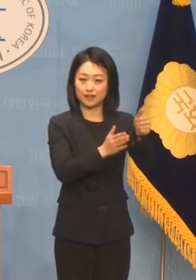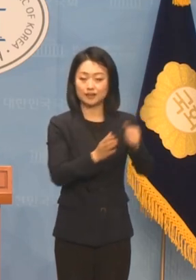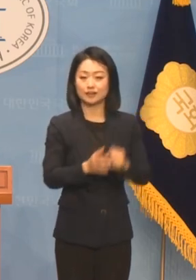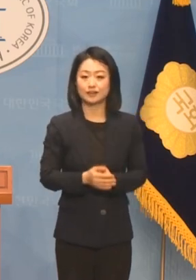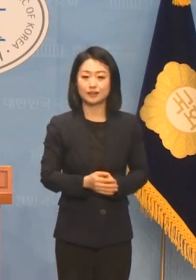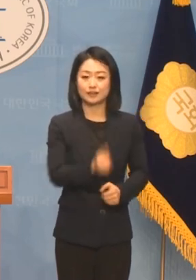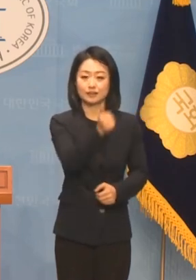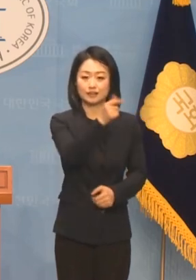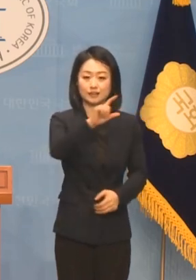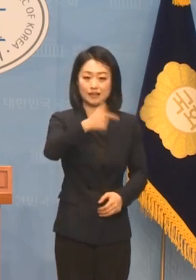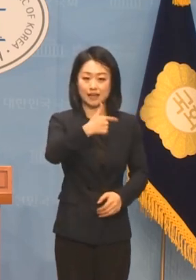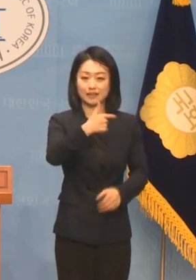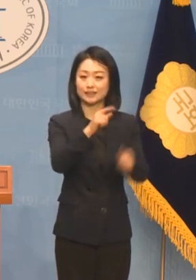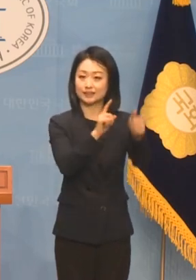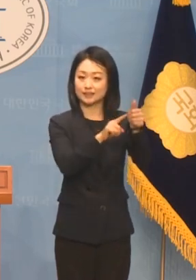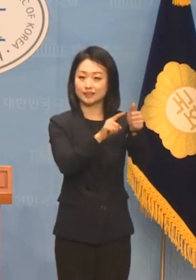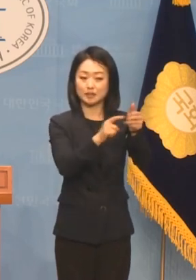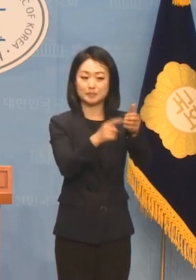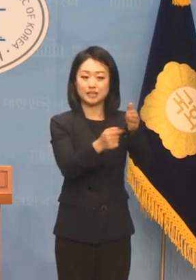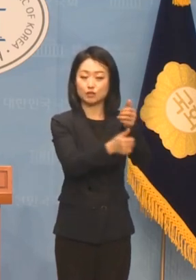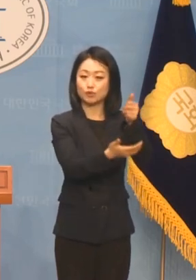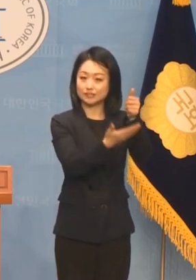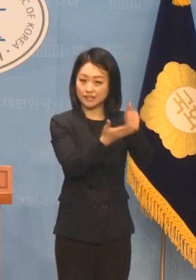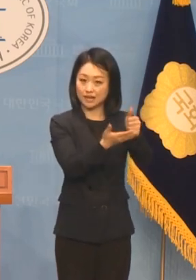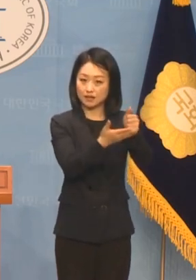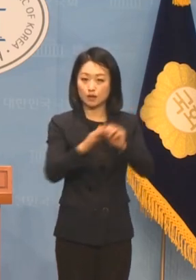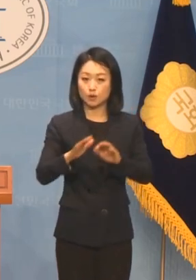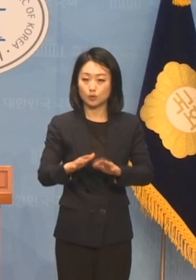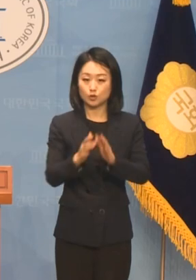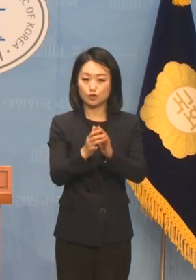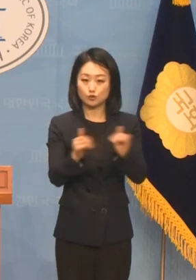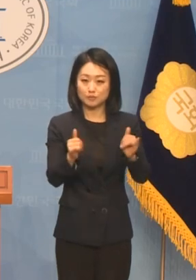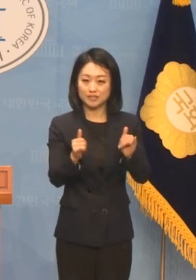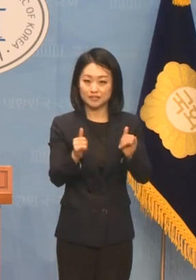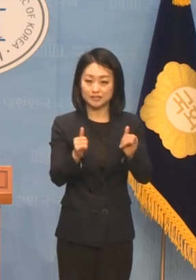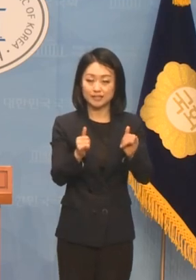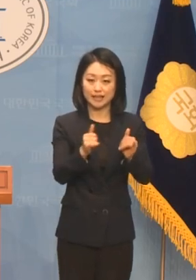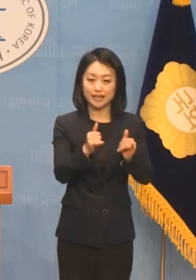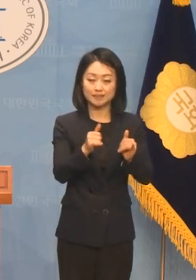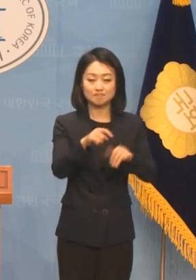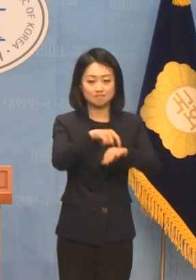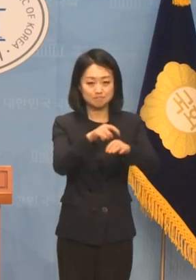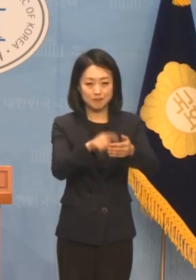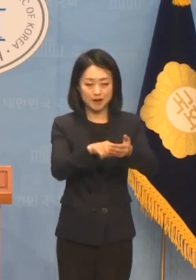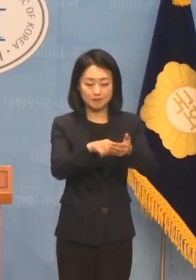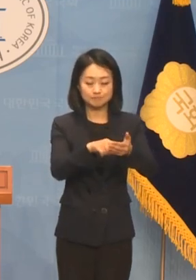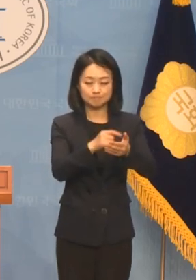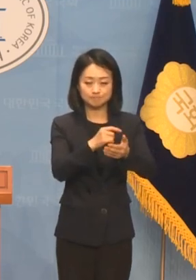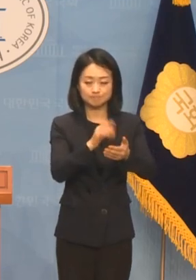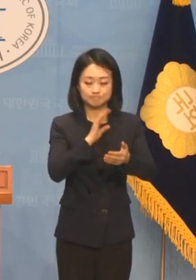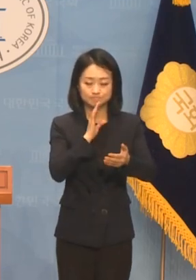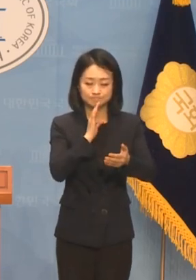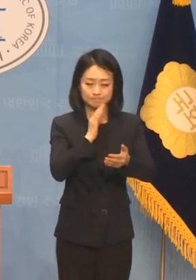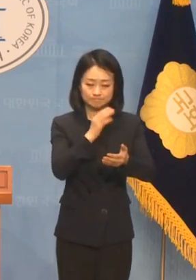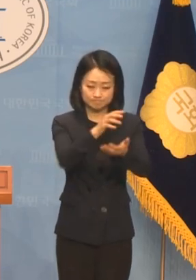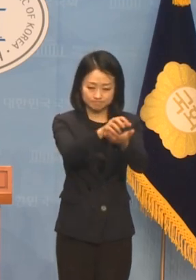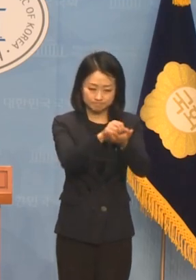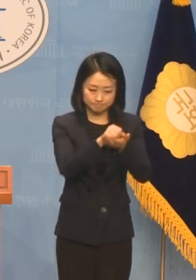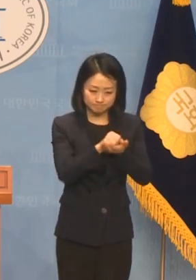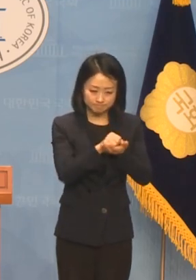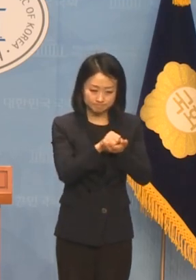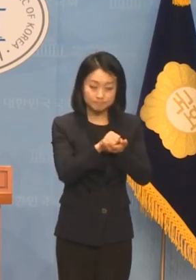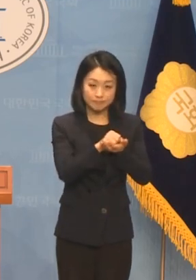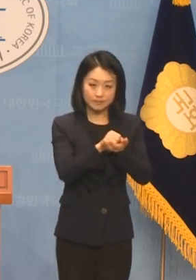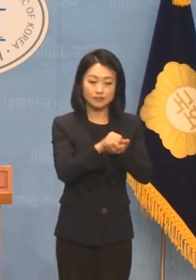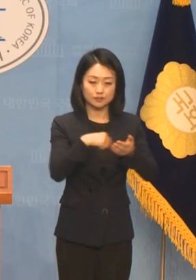한동훈 국민의힘 비상대책위원장이 오늘 국민의 뜻을 준엄하게 받아들이겠다라면서